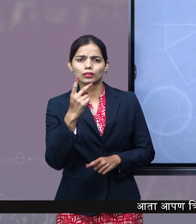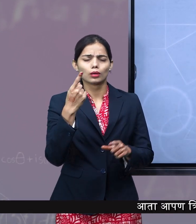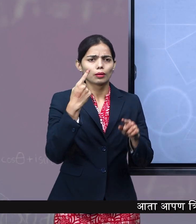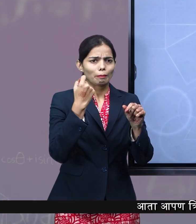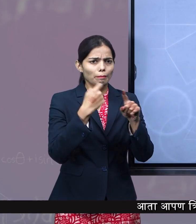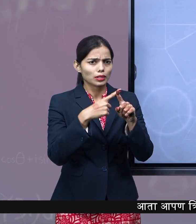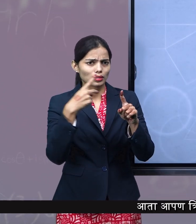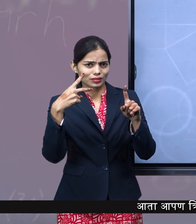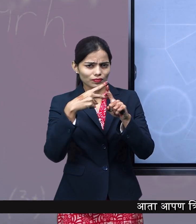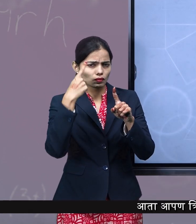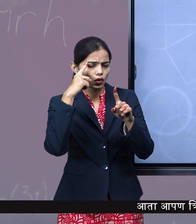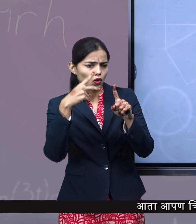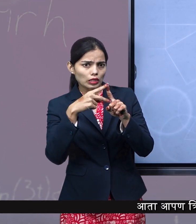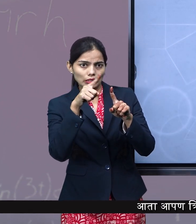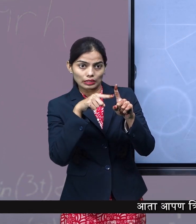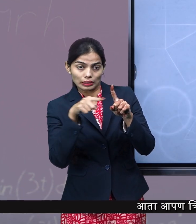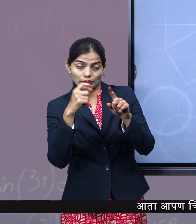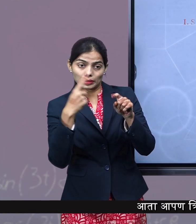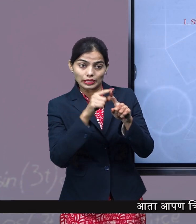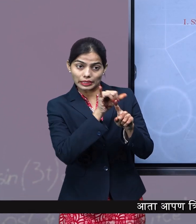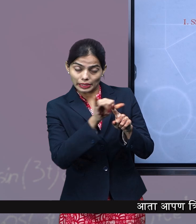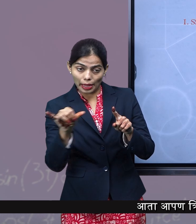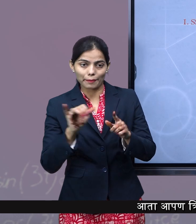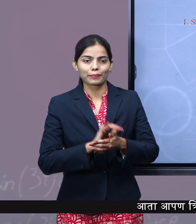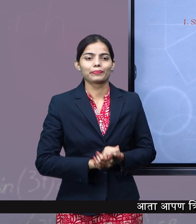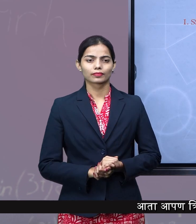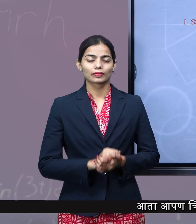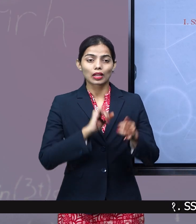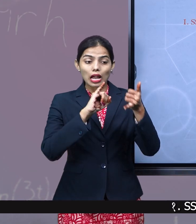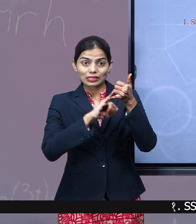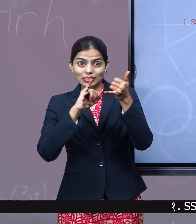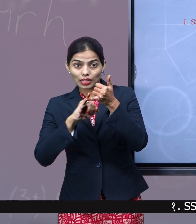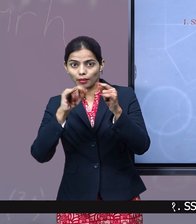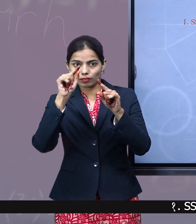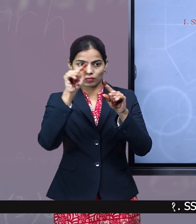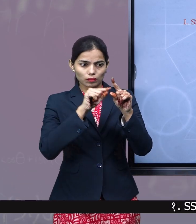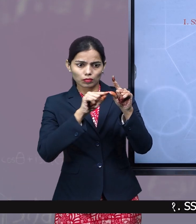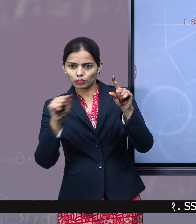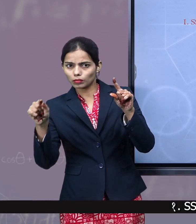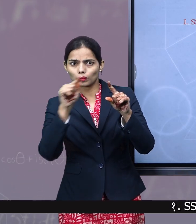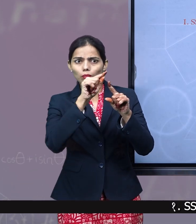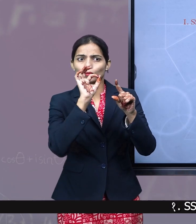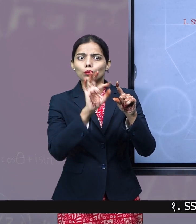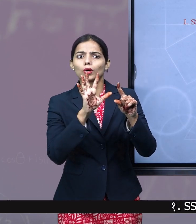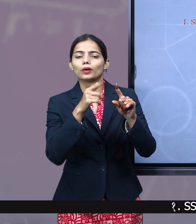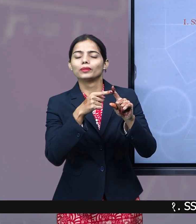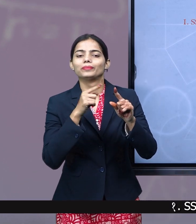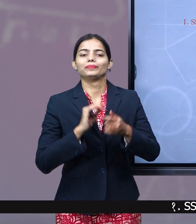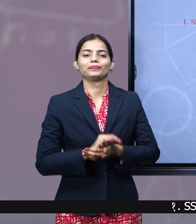त्रिकोणांच्या एकरूपतेचा निकष पाहूया. पहिले, SSS निकष, बाजू बाजू